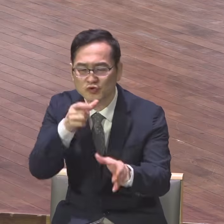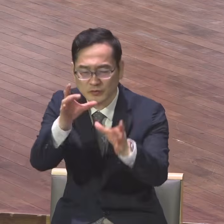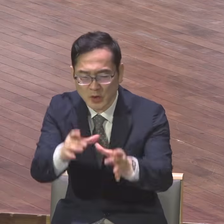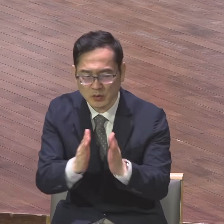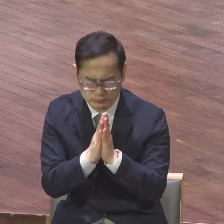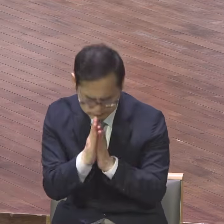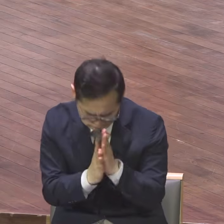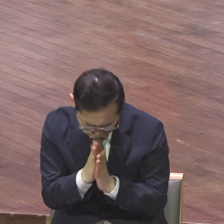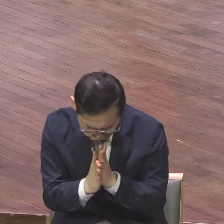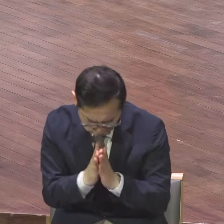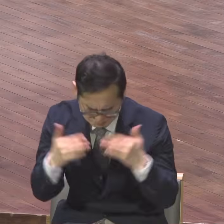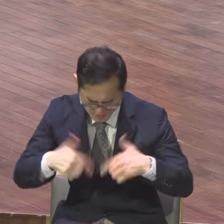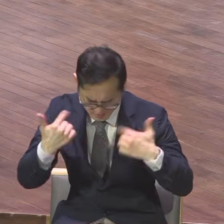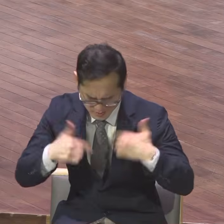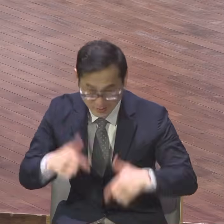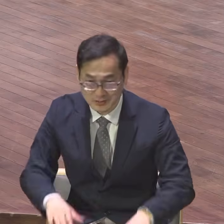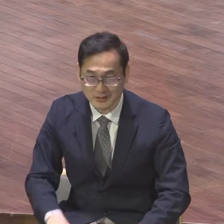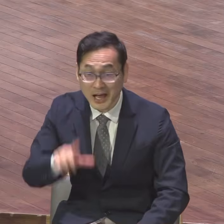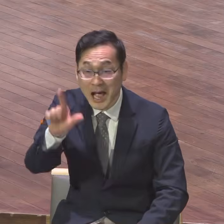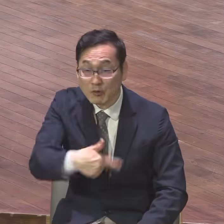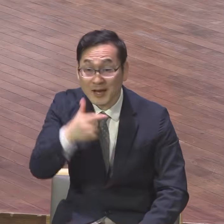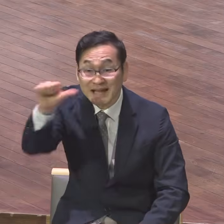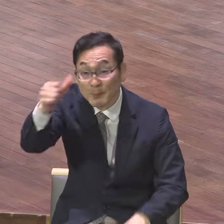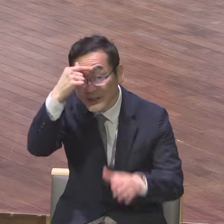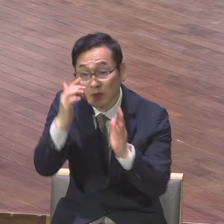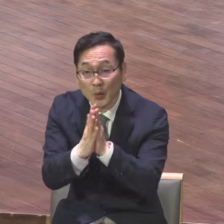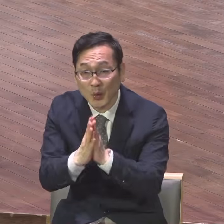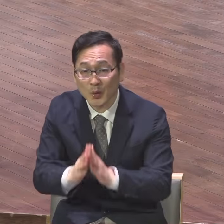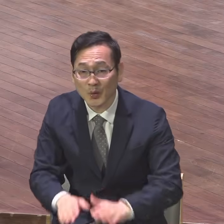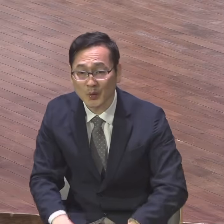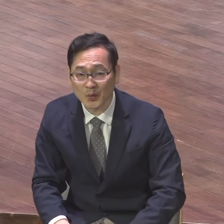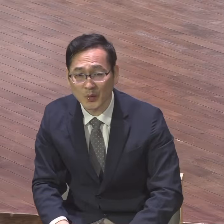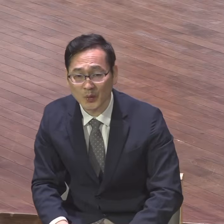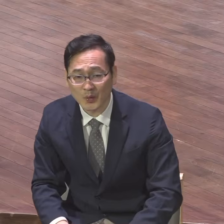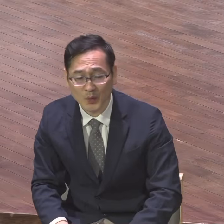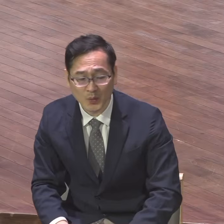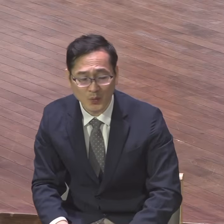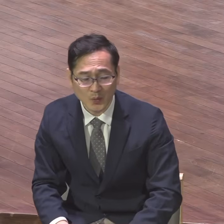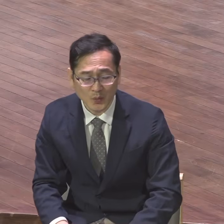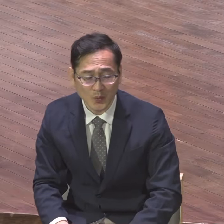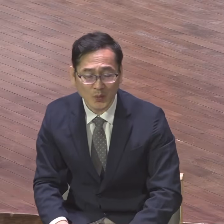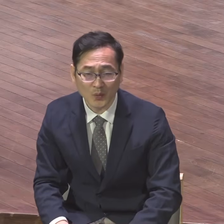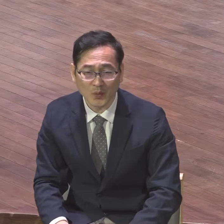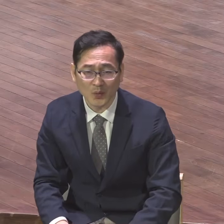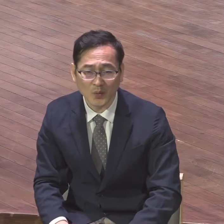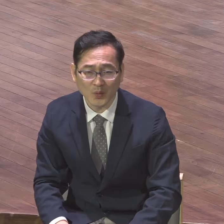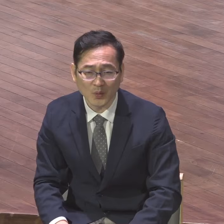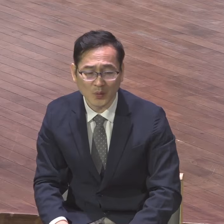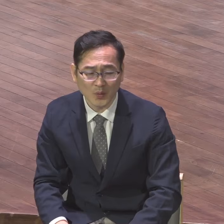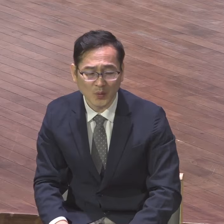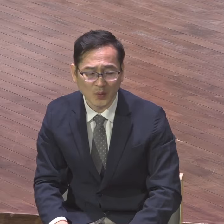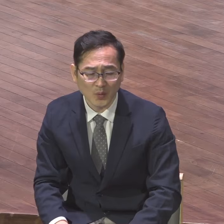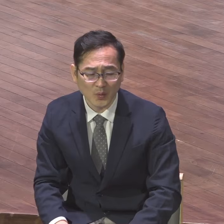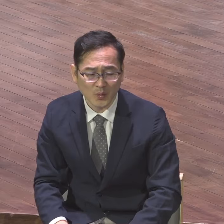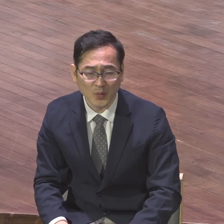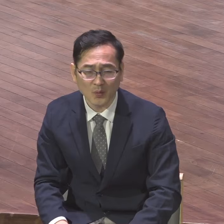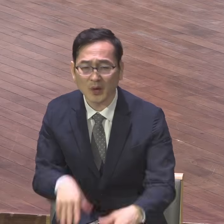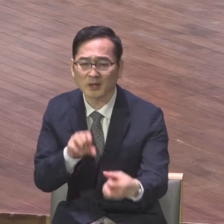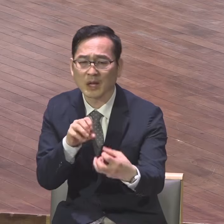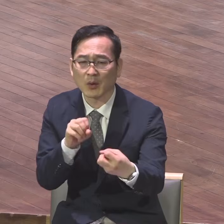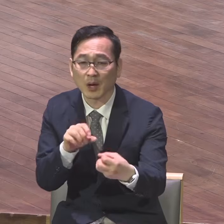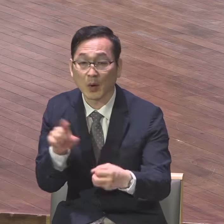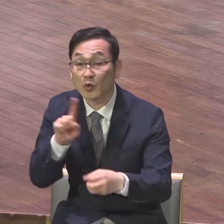전 무슬림들이 하루에 5번씩 제가 체험했어요. 홈스테이를 하는데 대화하다가 싹 나가는